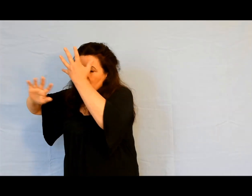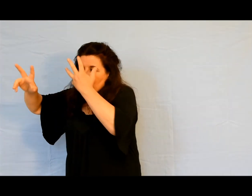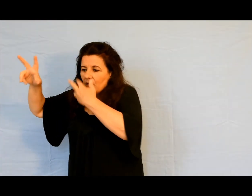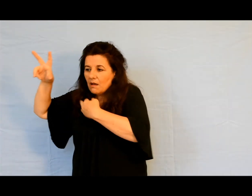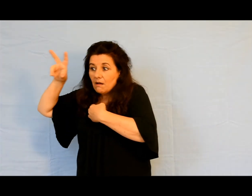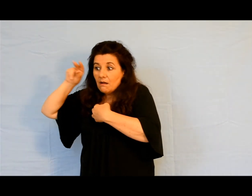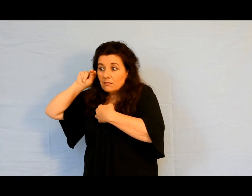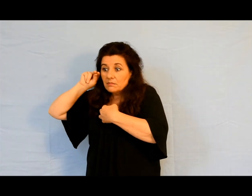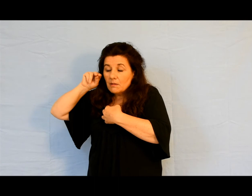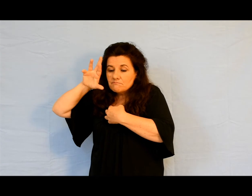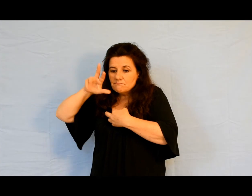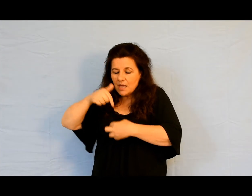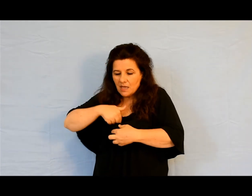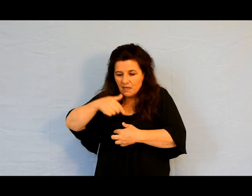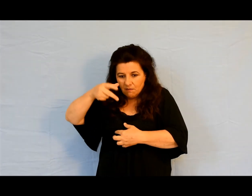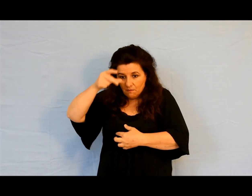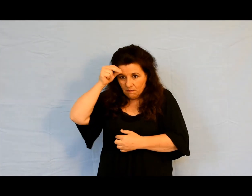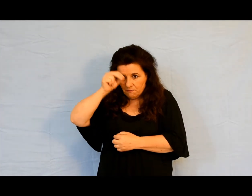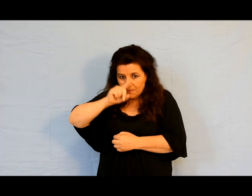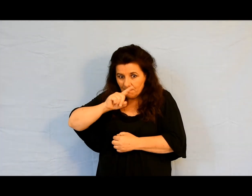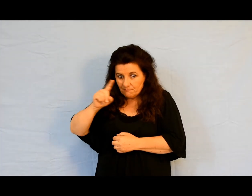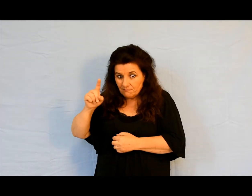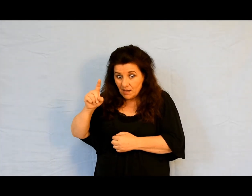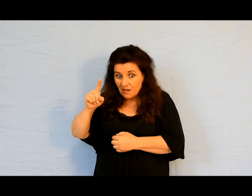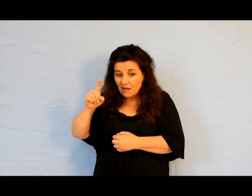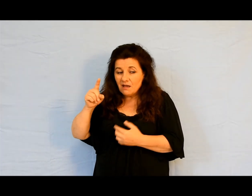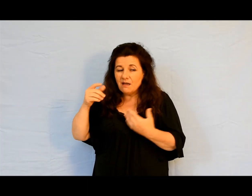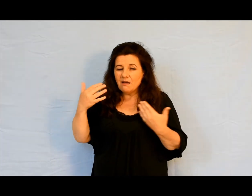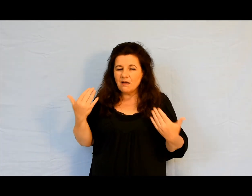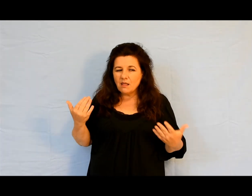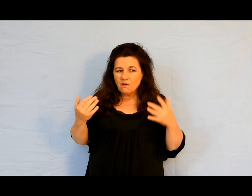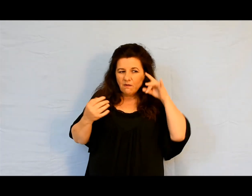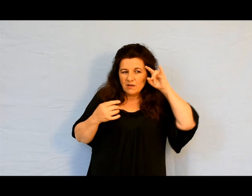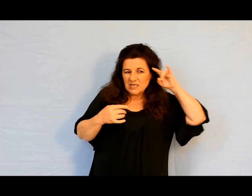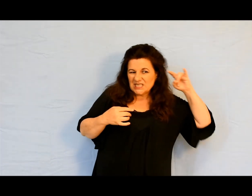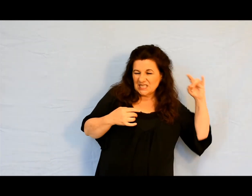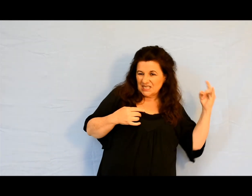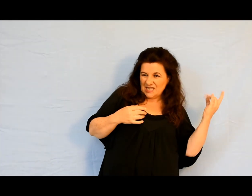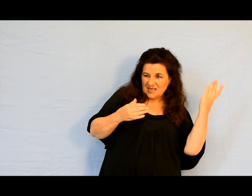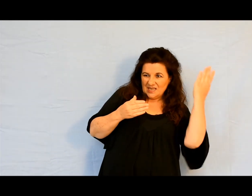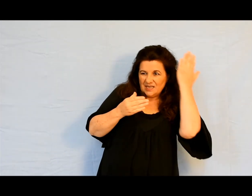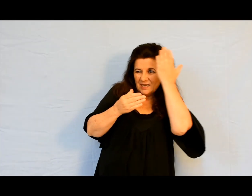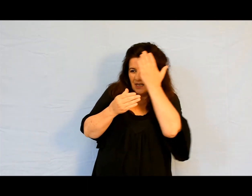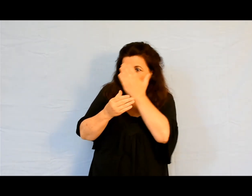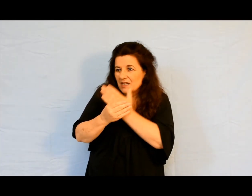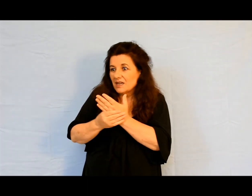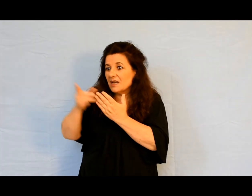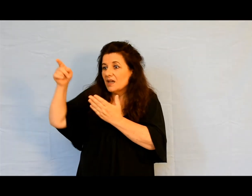le mauvais survient et s'empare de ce qui est semé dans son cœur.